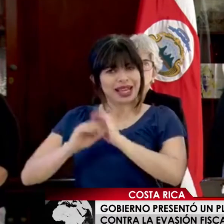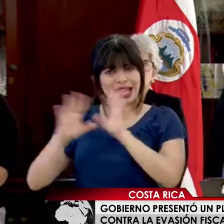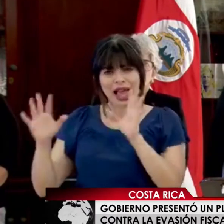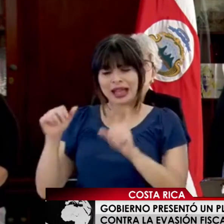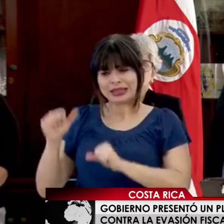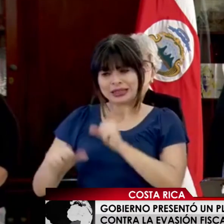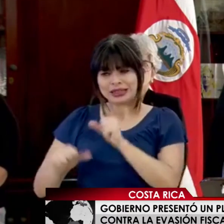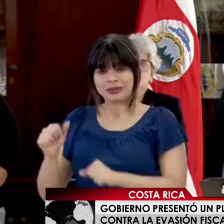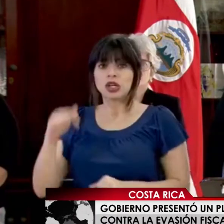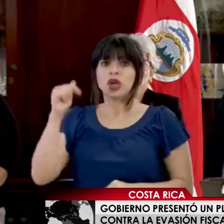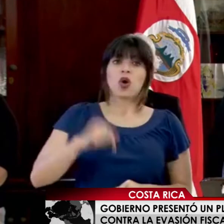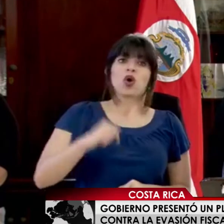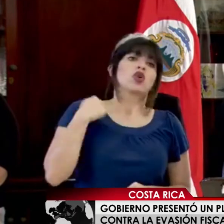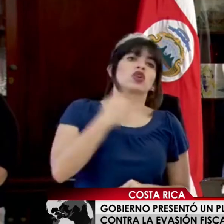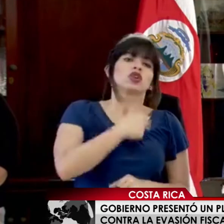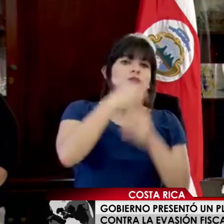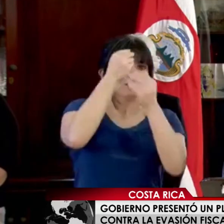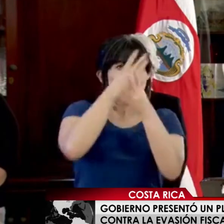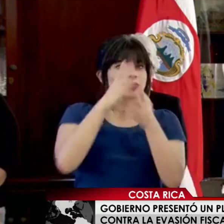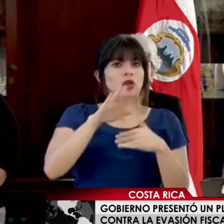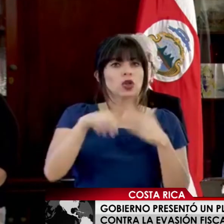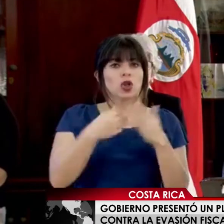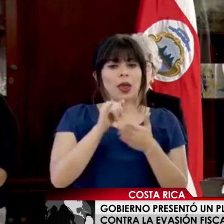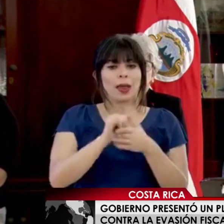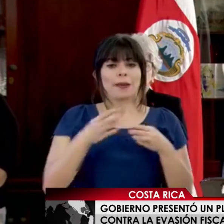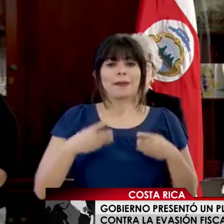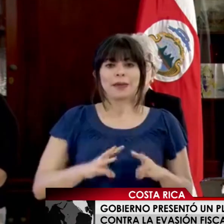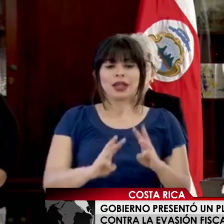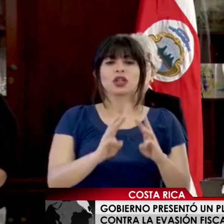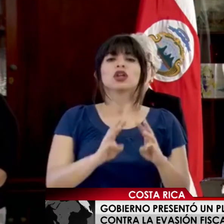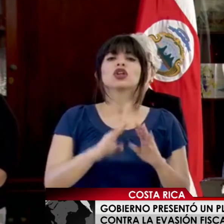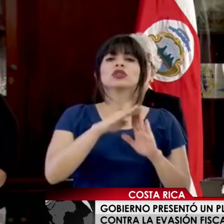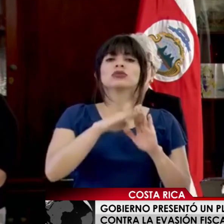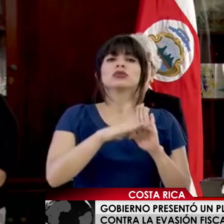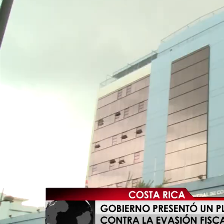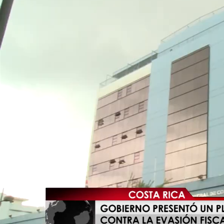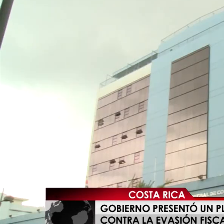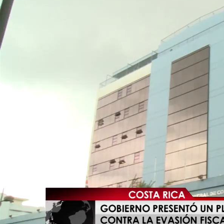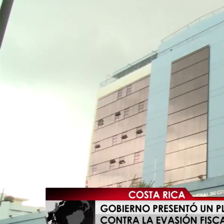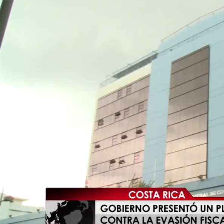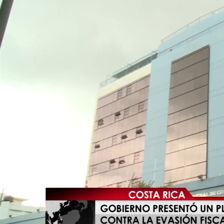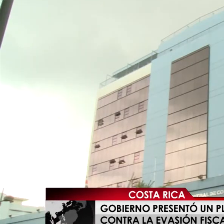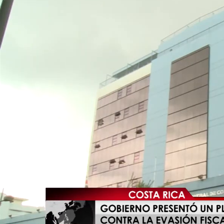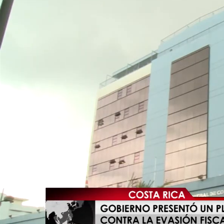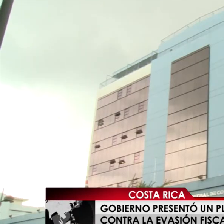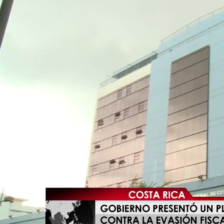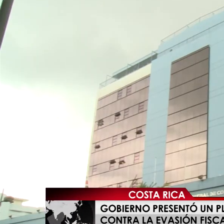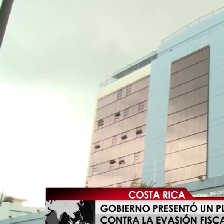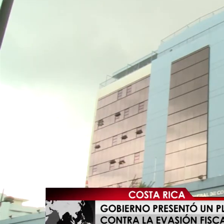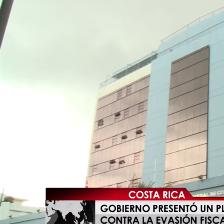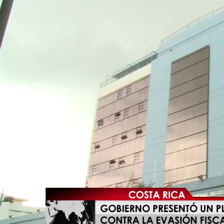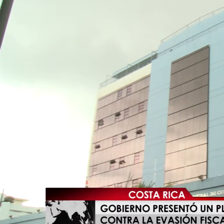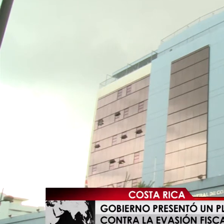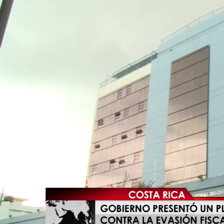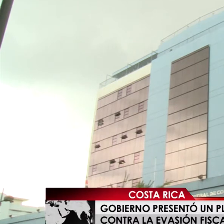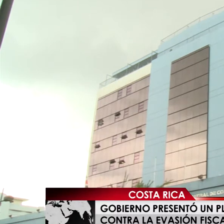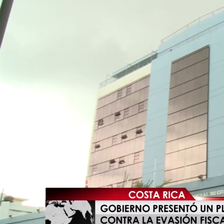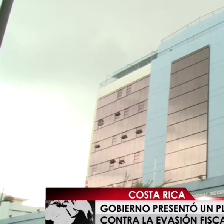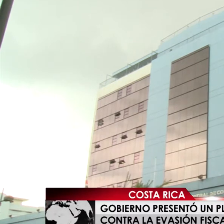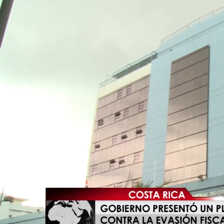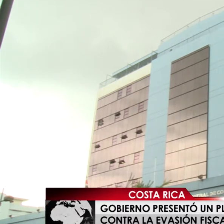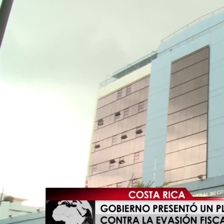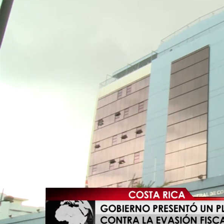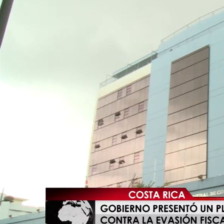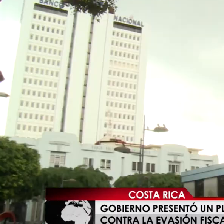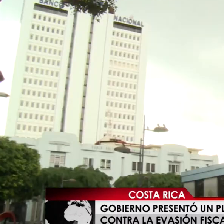y hoy anunciamos estas medidas de evasión estas iniciativas de lucha contra el evasión fiscal se